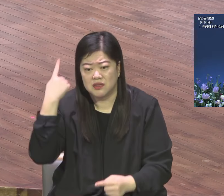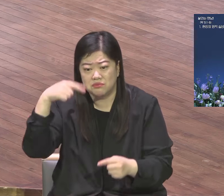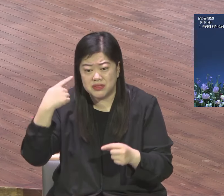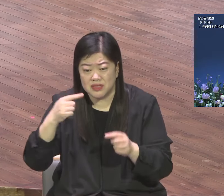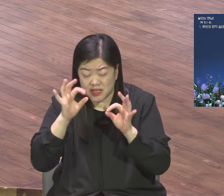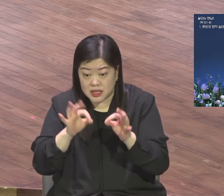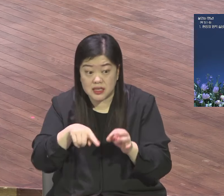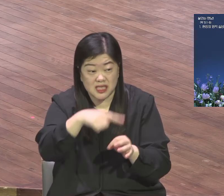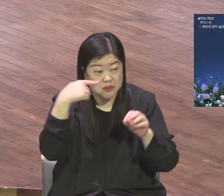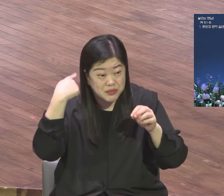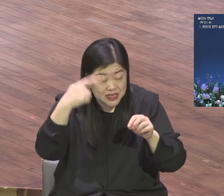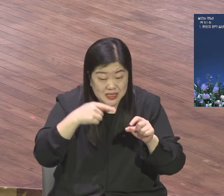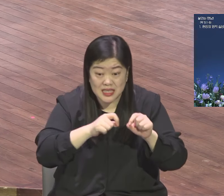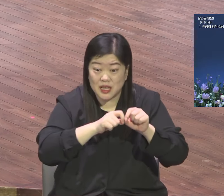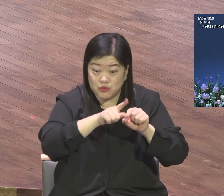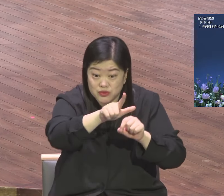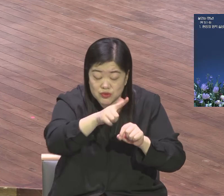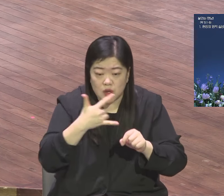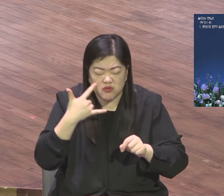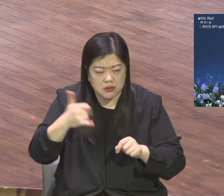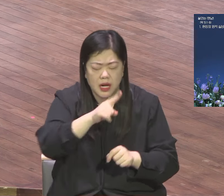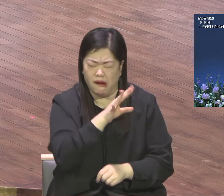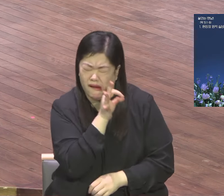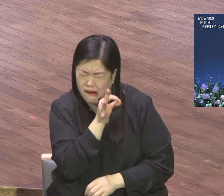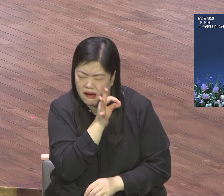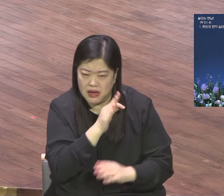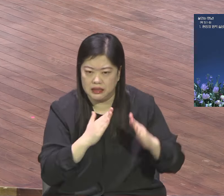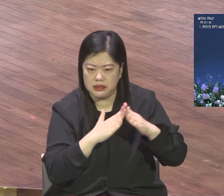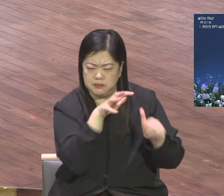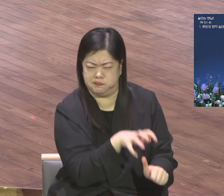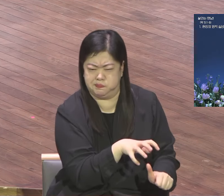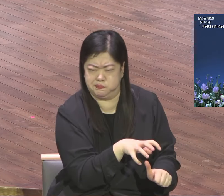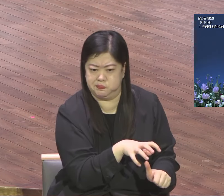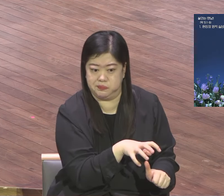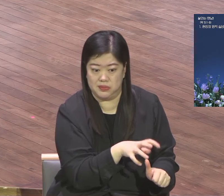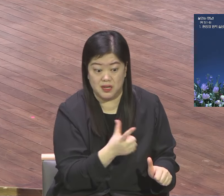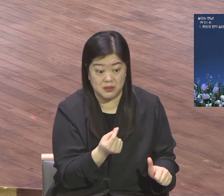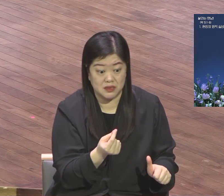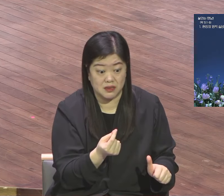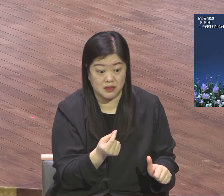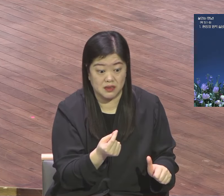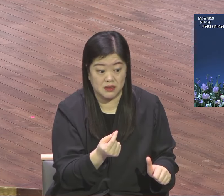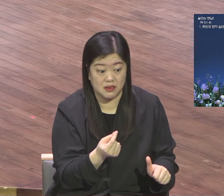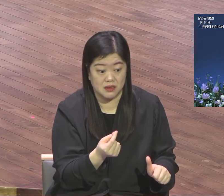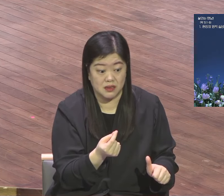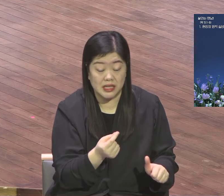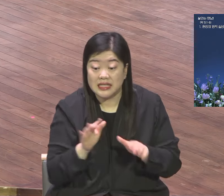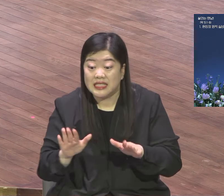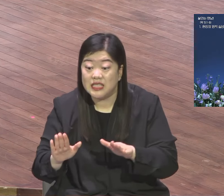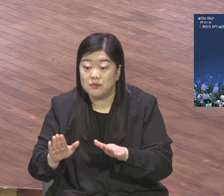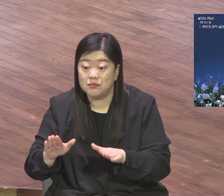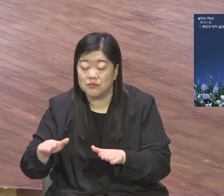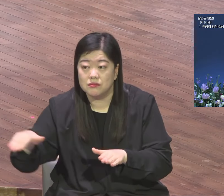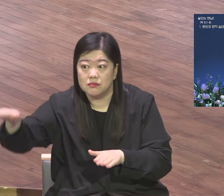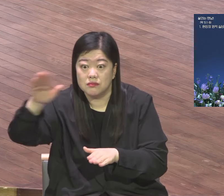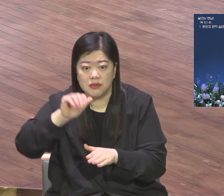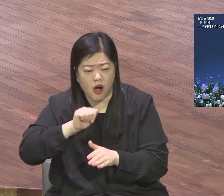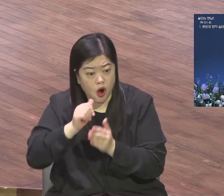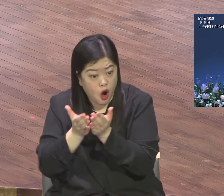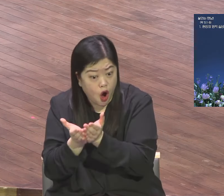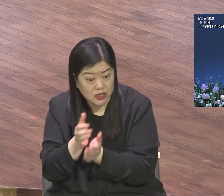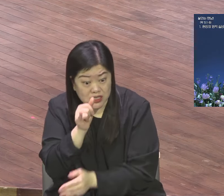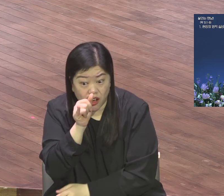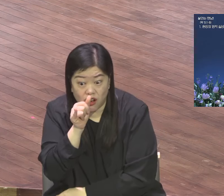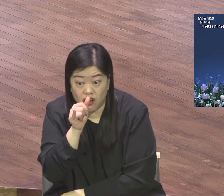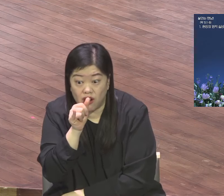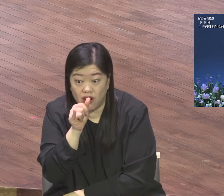창피하다고. 그래서 다 집어넣기 오죠. 우리나라 거지 없잖아요. 다 잡아 넣어놨다. 다 일본이나 지금 미국